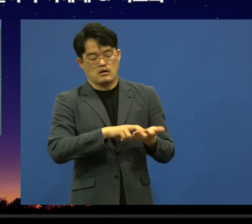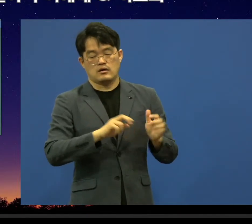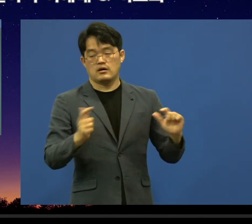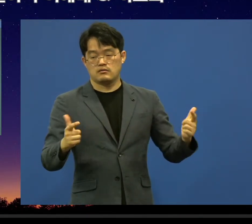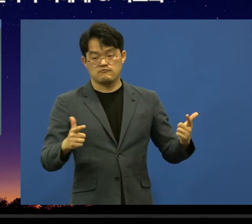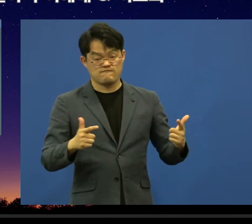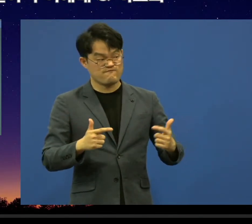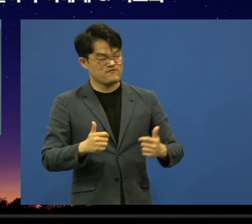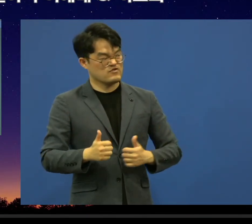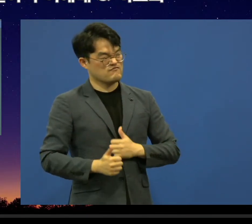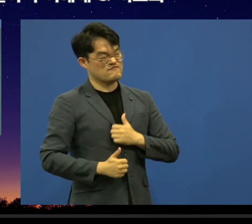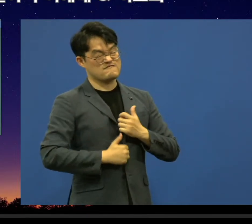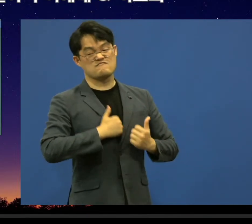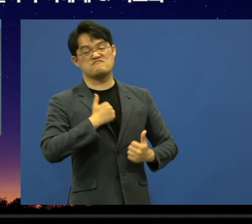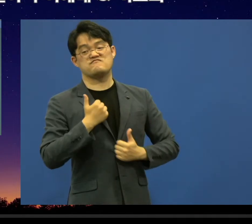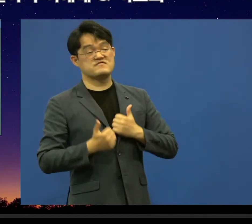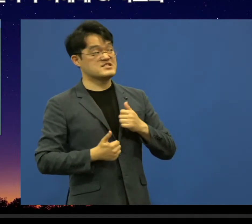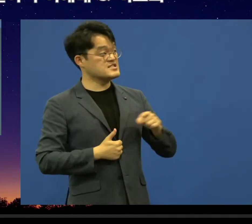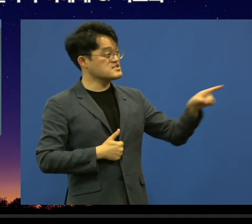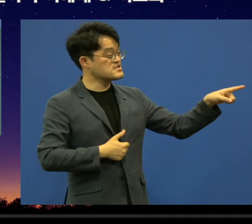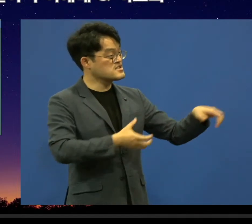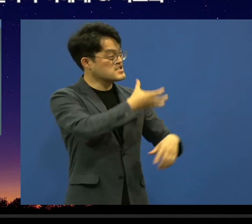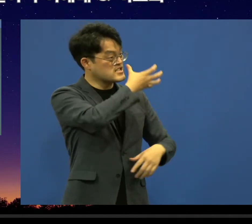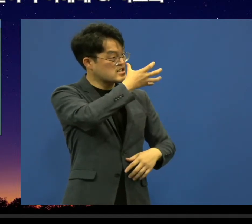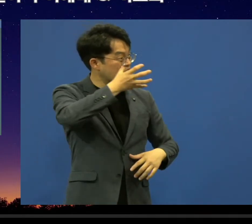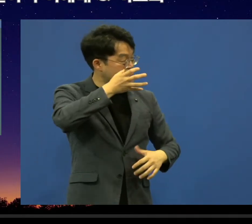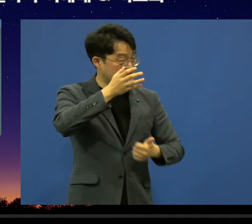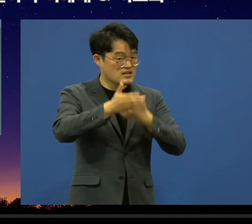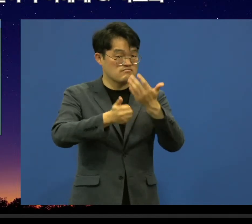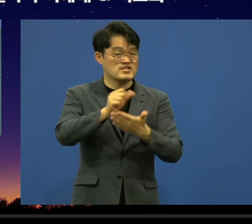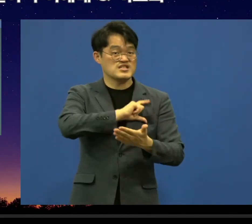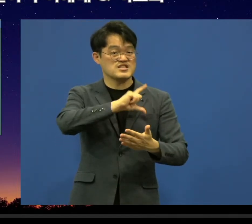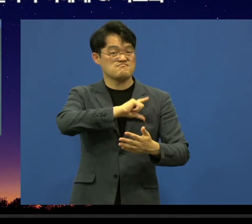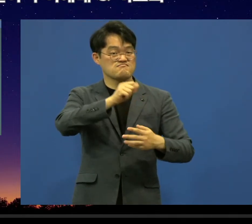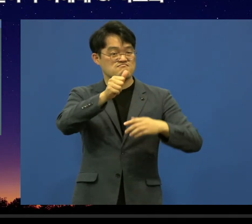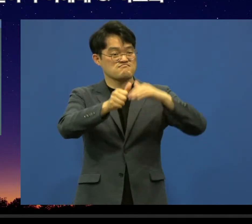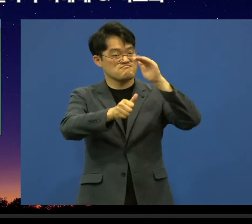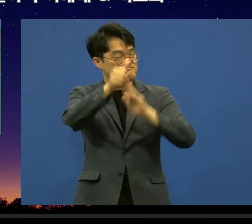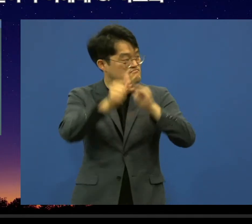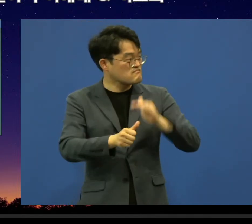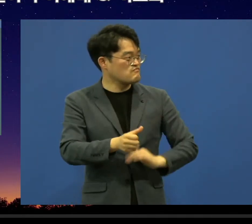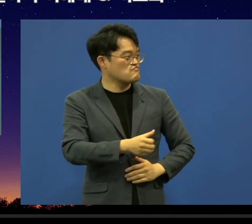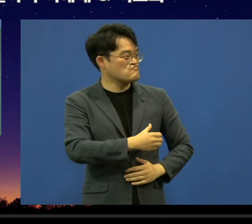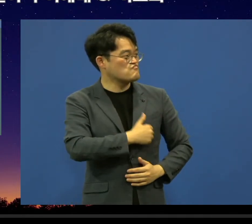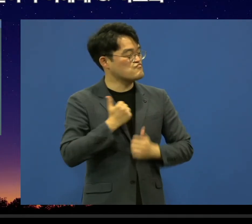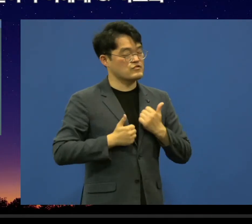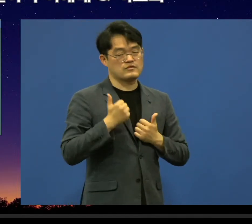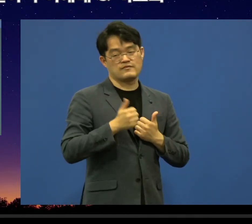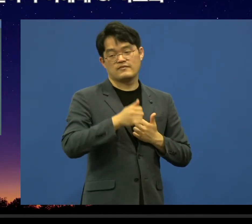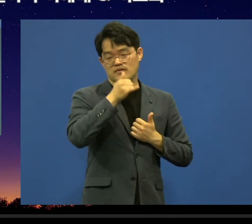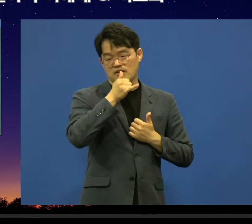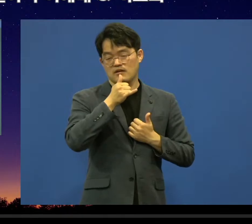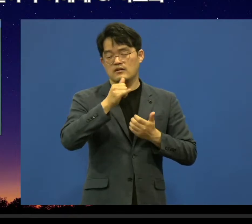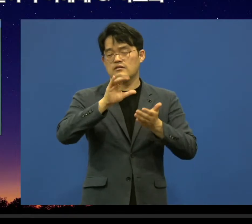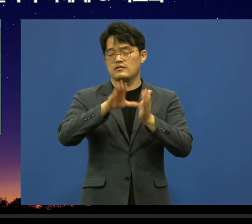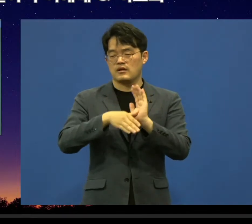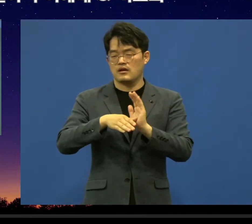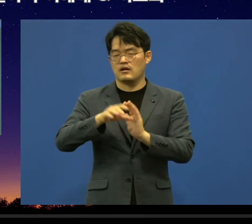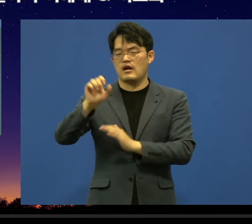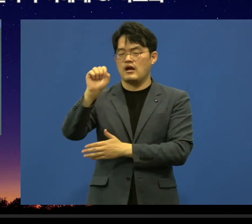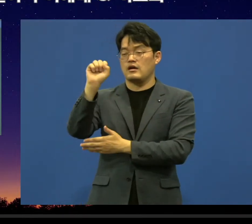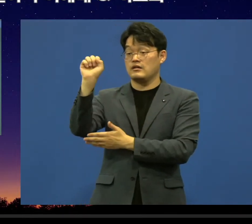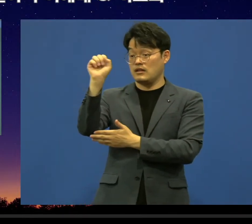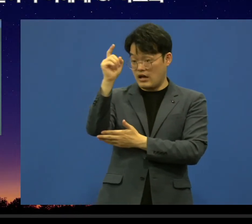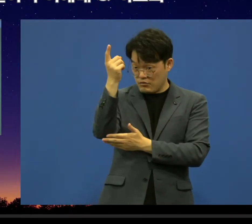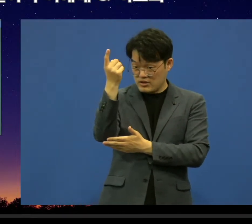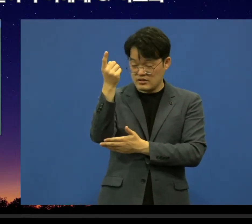소리였지만 다윗에게는 분노케 하는 소리였어요. 여기에서 우리는 다윗의 귀가 일반